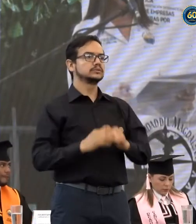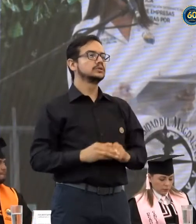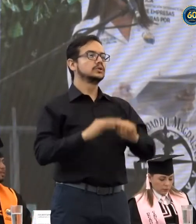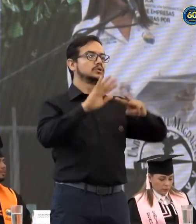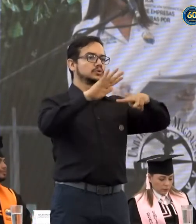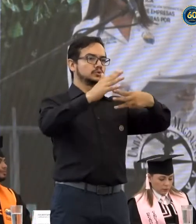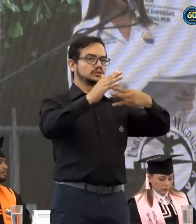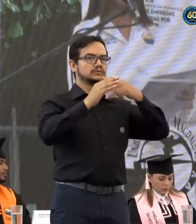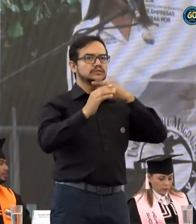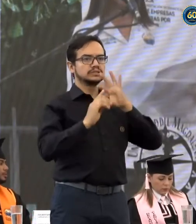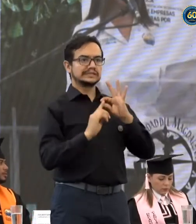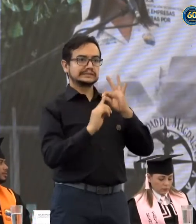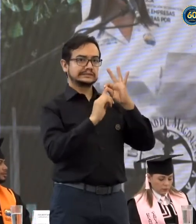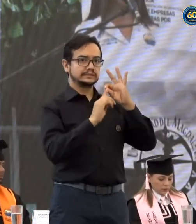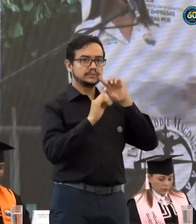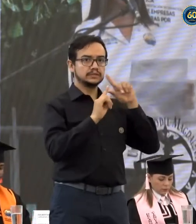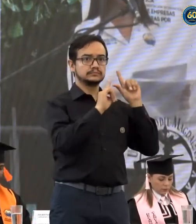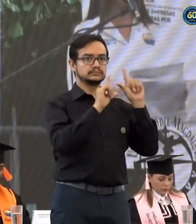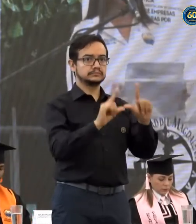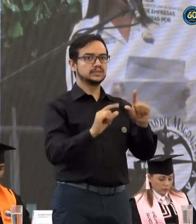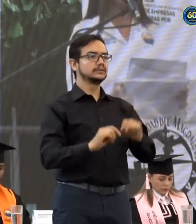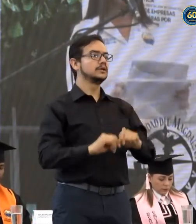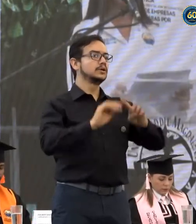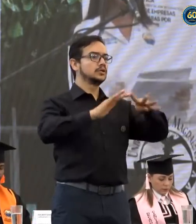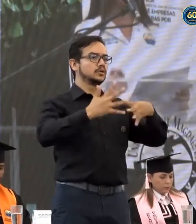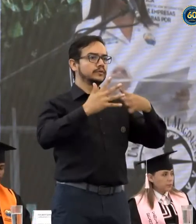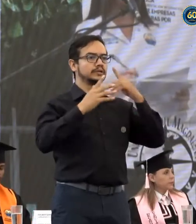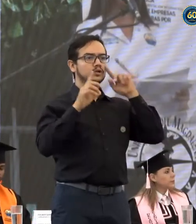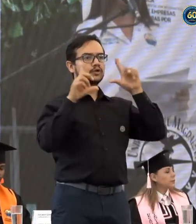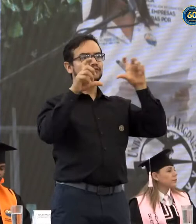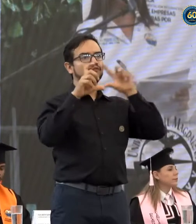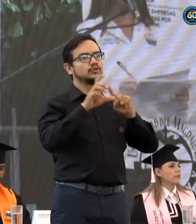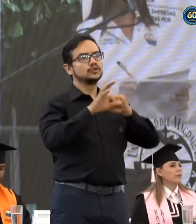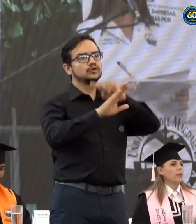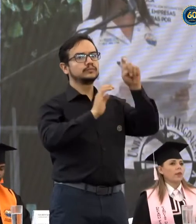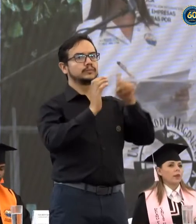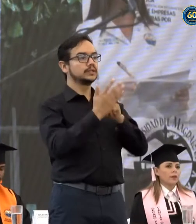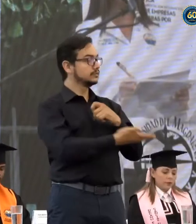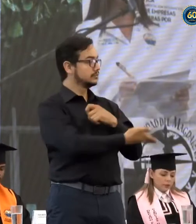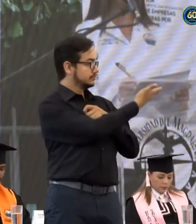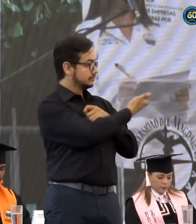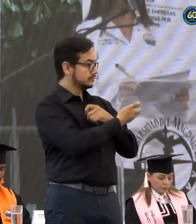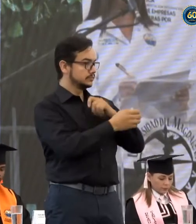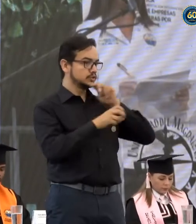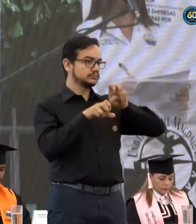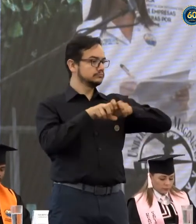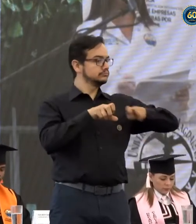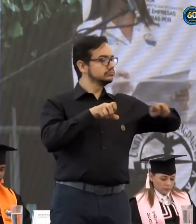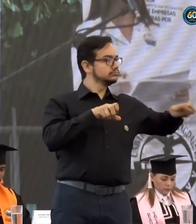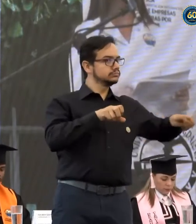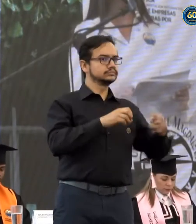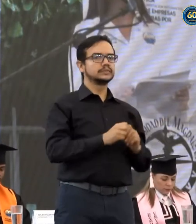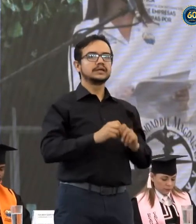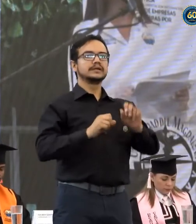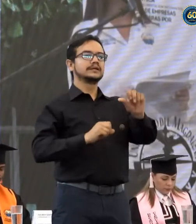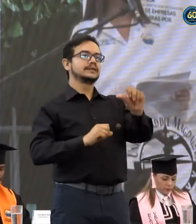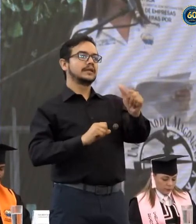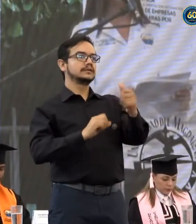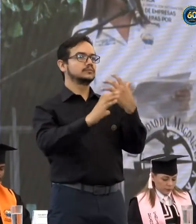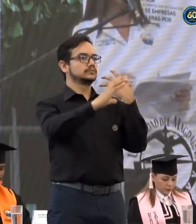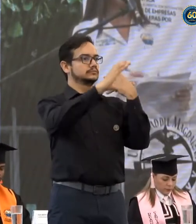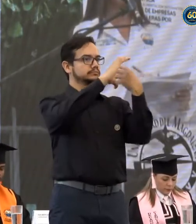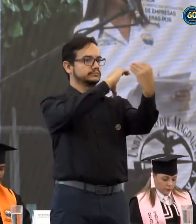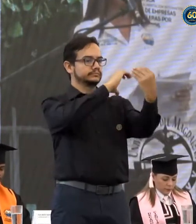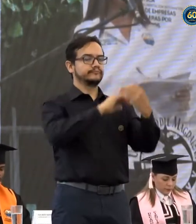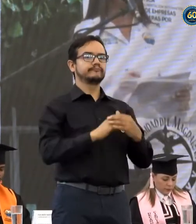graduados con distinciones bueno fotografía general de la mesa principal junto a los graduandos décimo marcha final